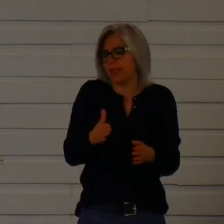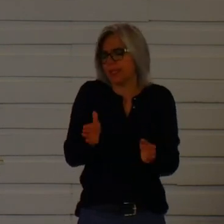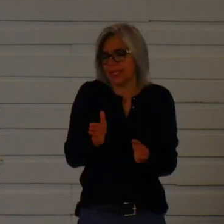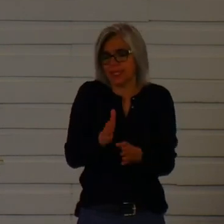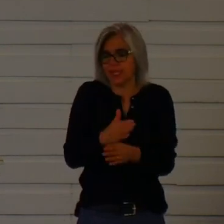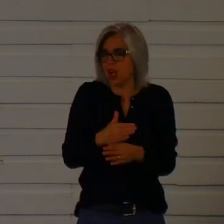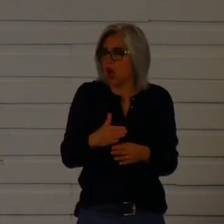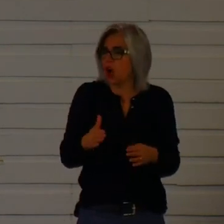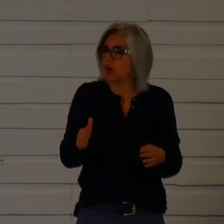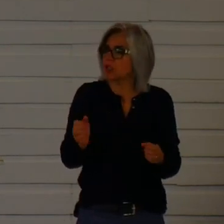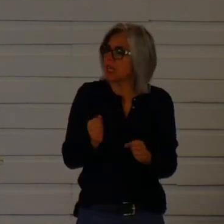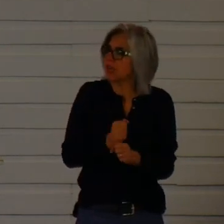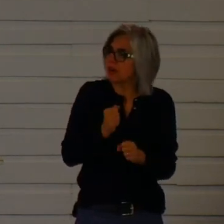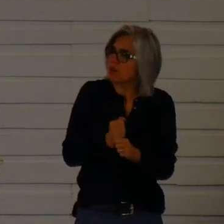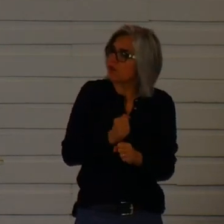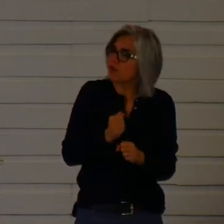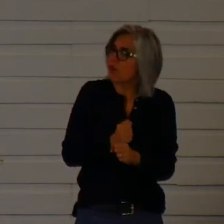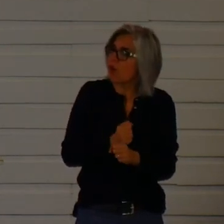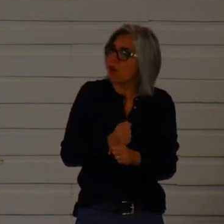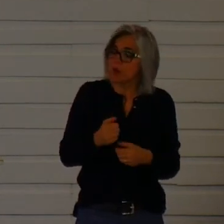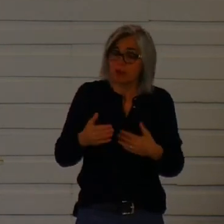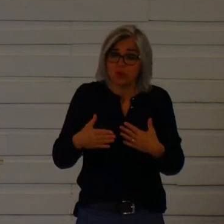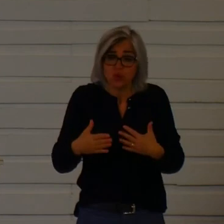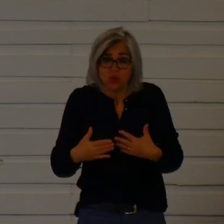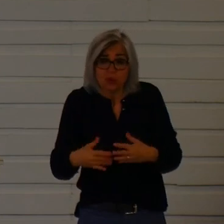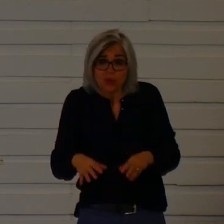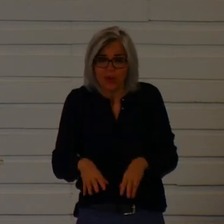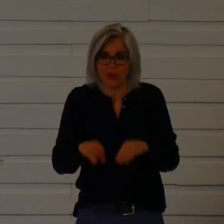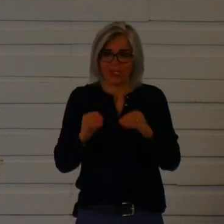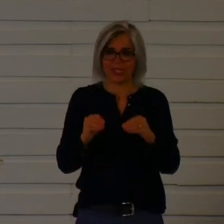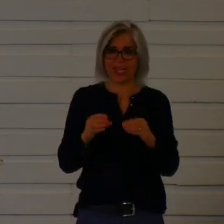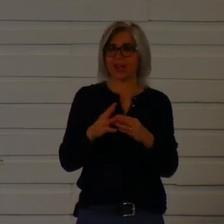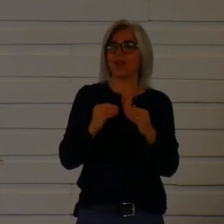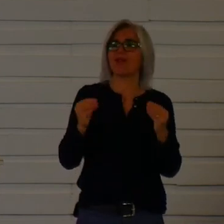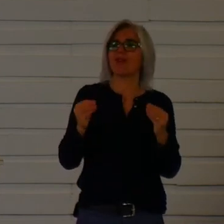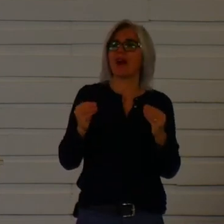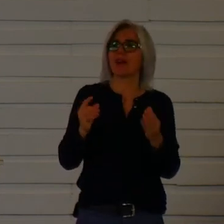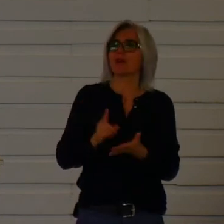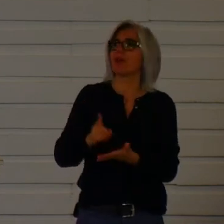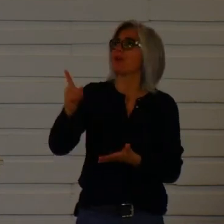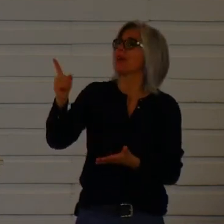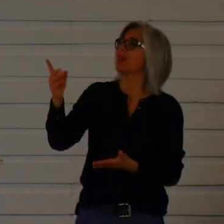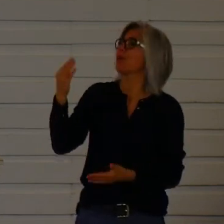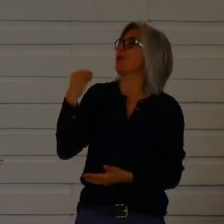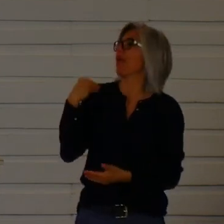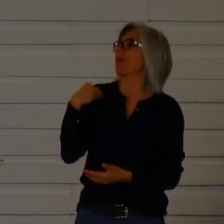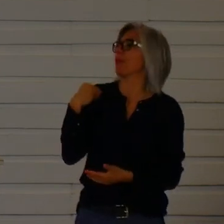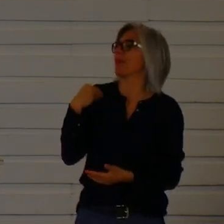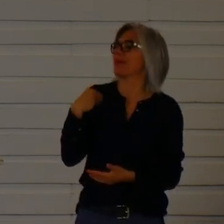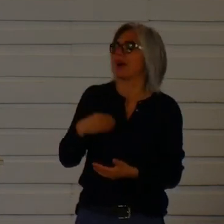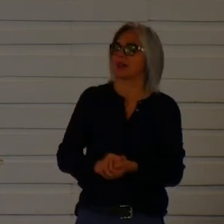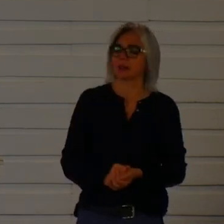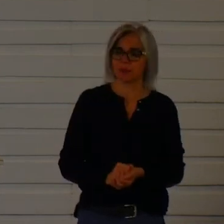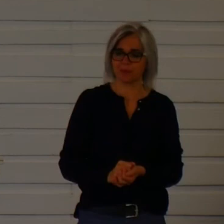Signore, perché si sono messi subito a fare ciò che il Signore gli aveva chiesto di fare. E sapete questi cosa